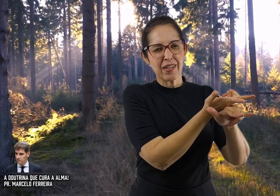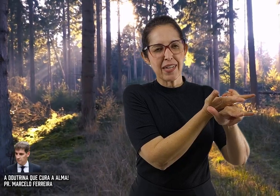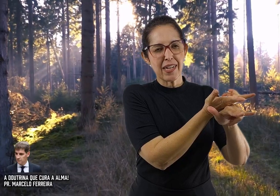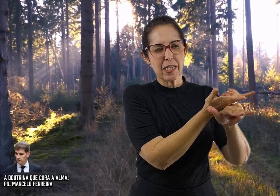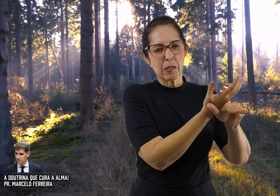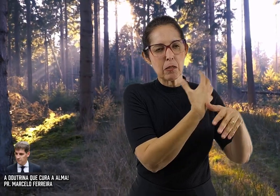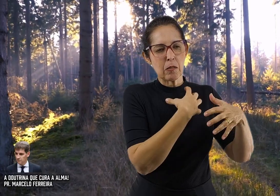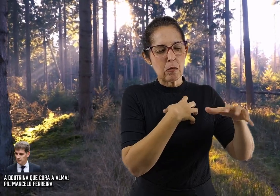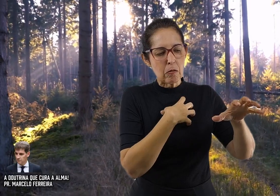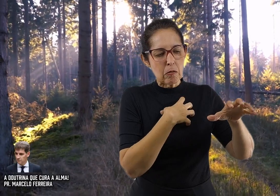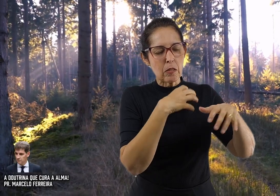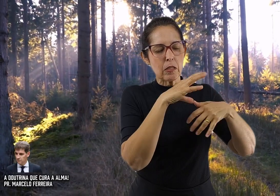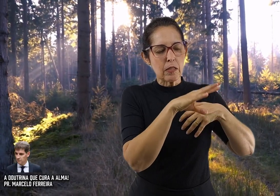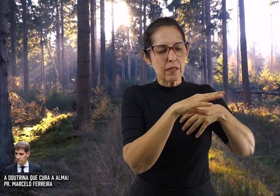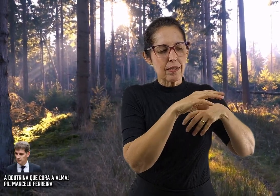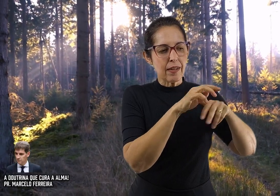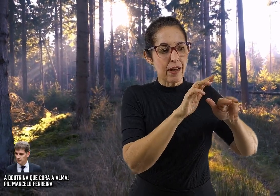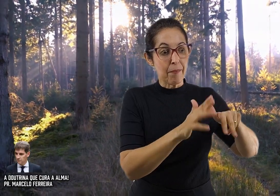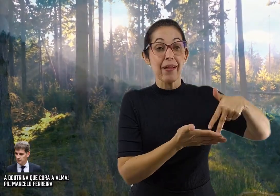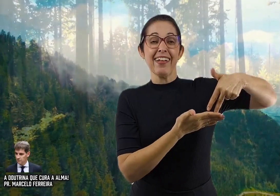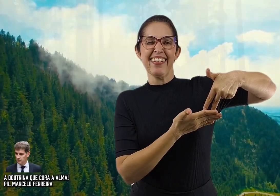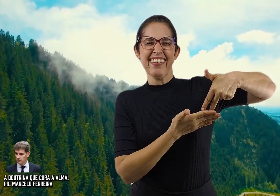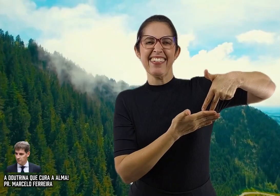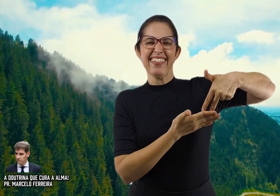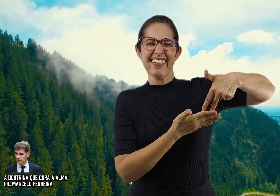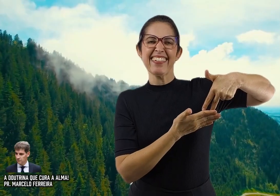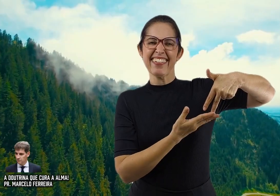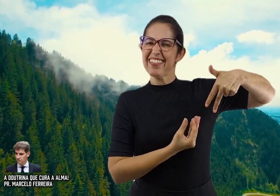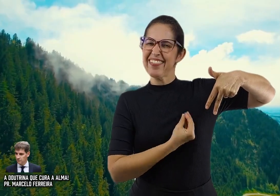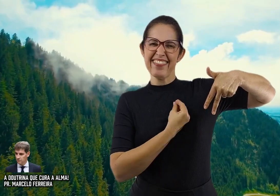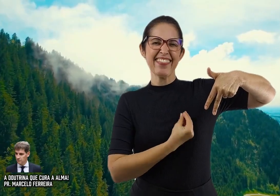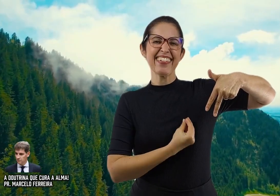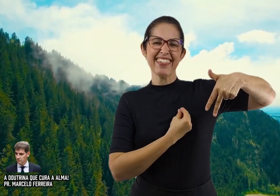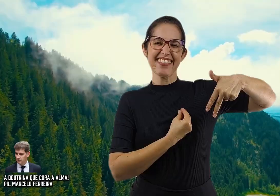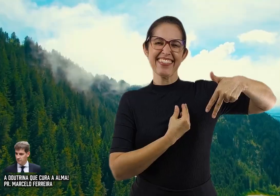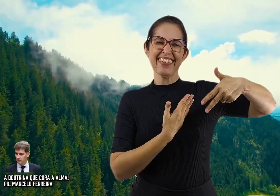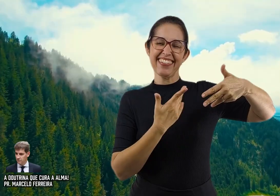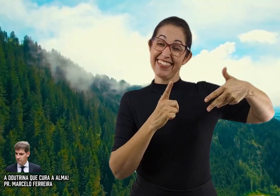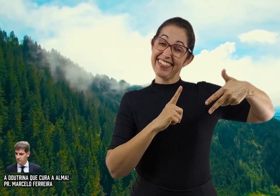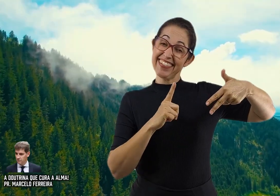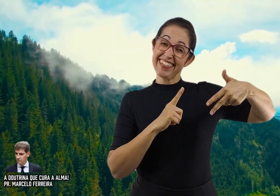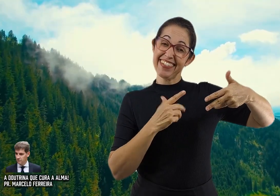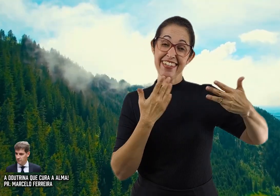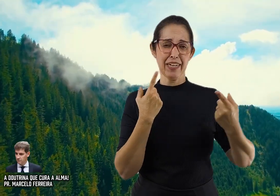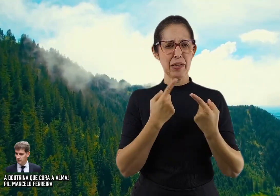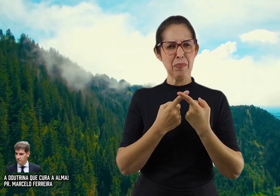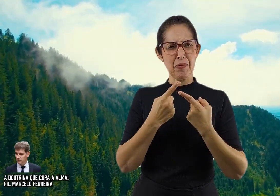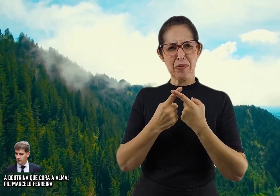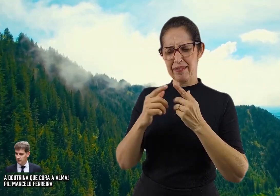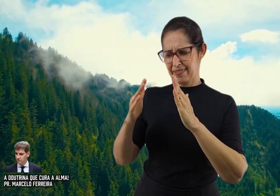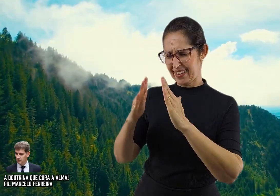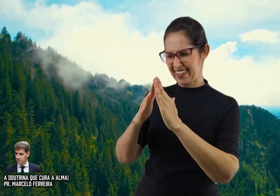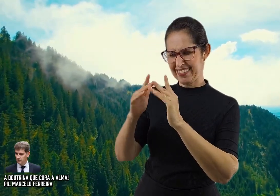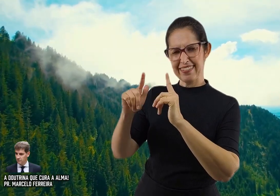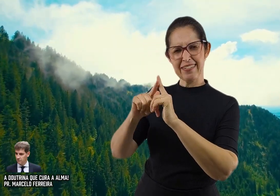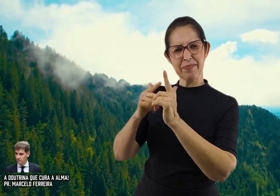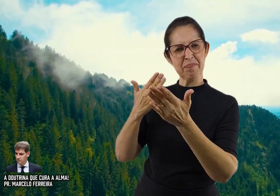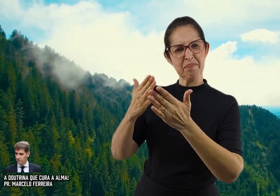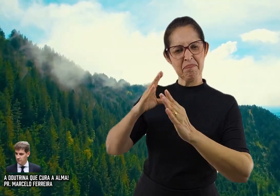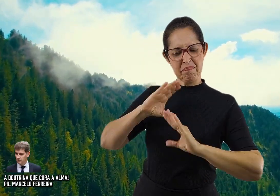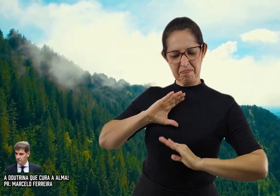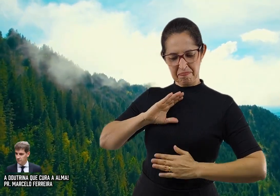a criança. A igreja é o corpo de Cristo. Quantas vezes você chega no culto, você